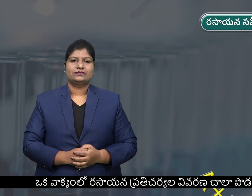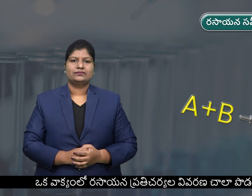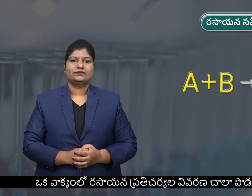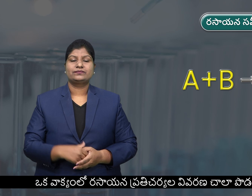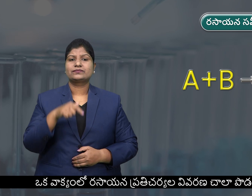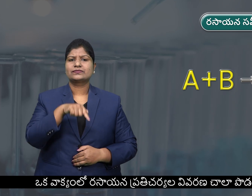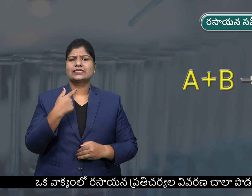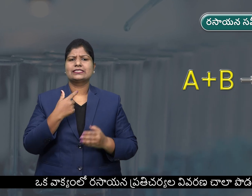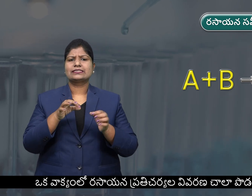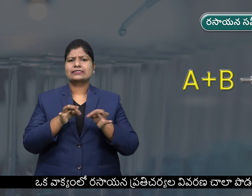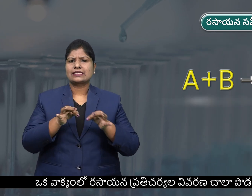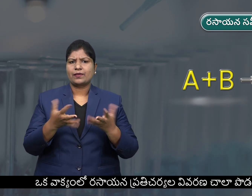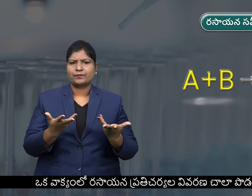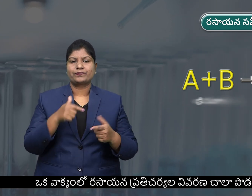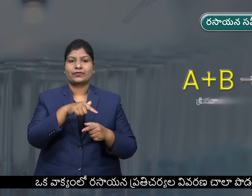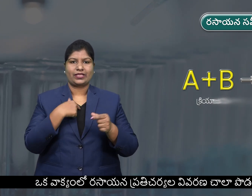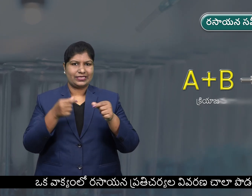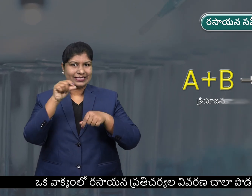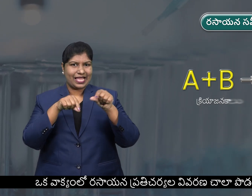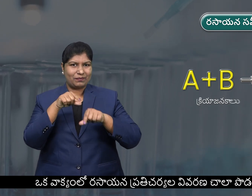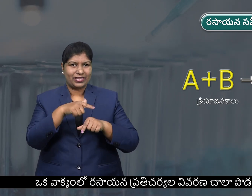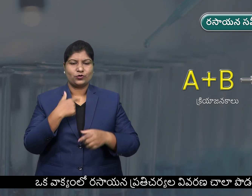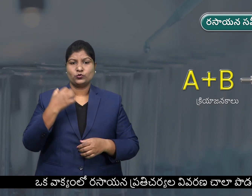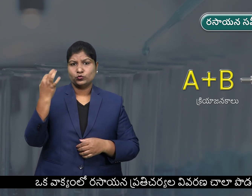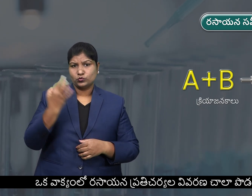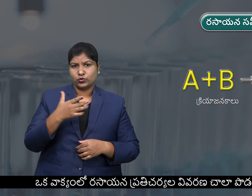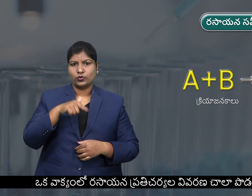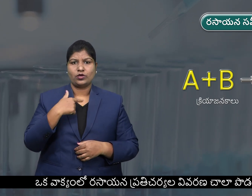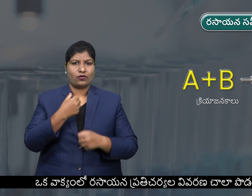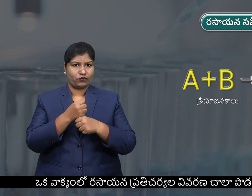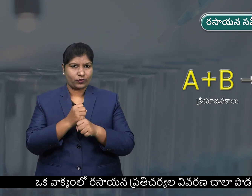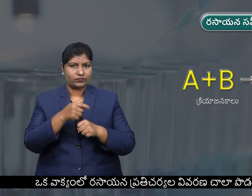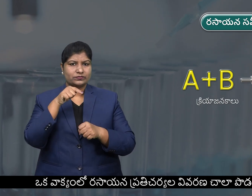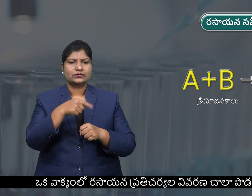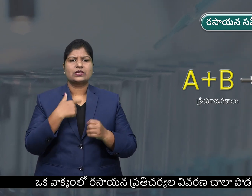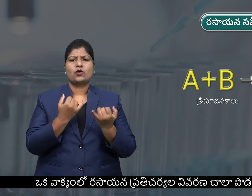ఒక వాక్యంలో రసాయన ప్రతిచర్యల వివరణ చాలా పొడవుగా ఉంది.